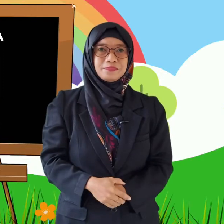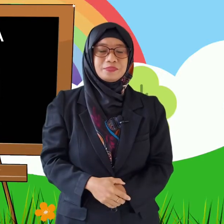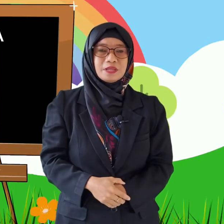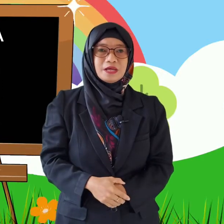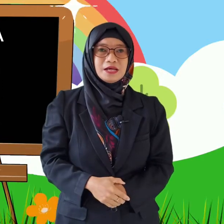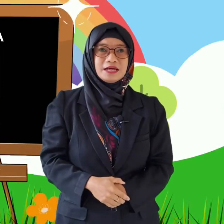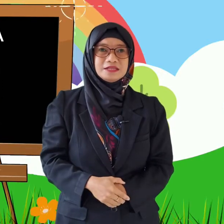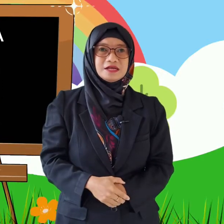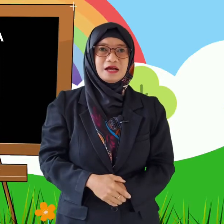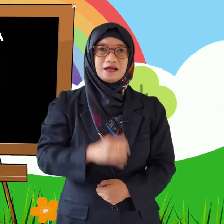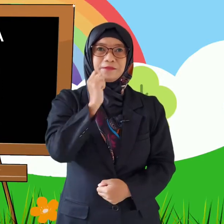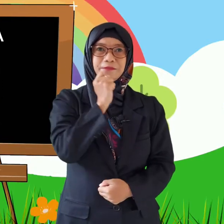Kaca.